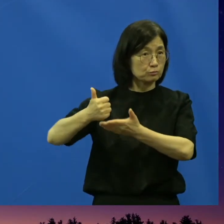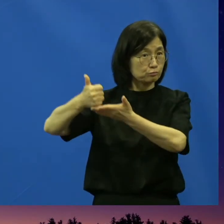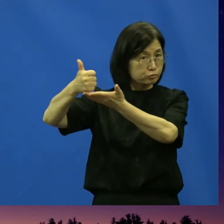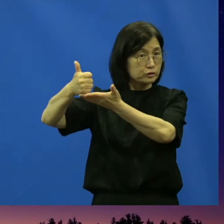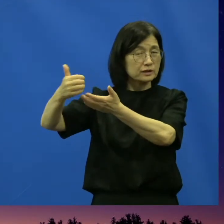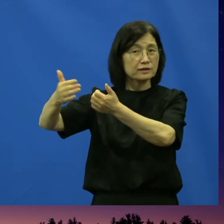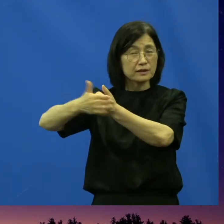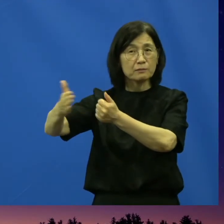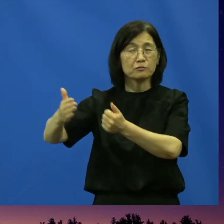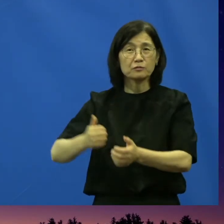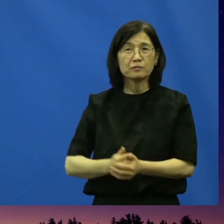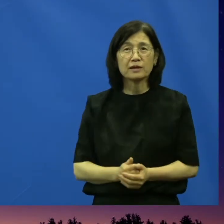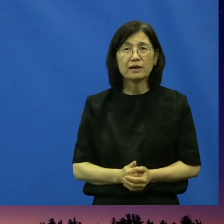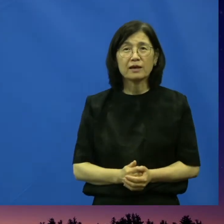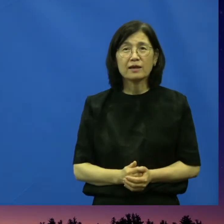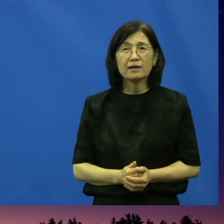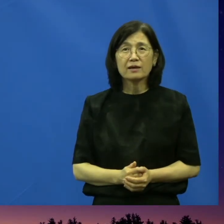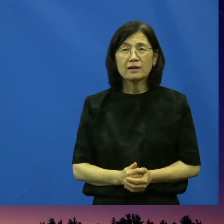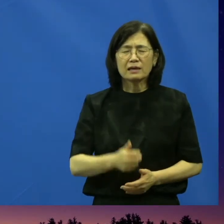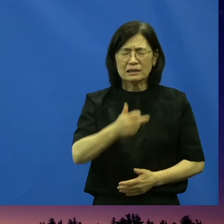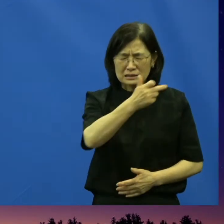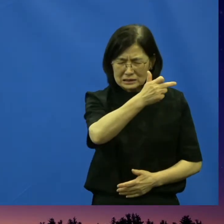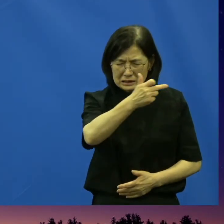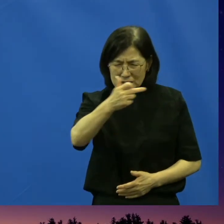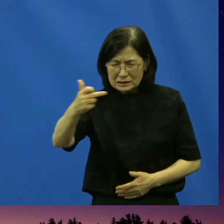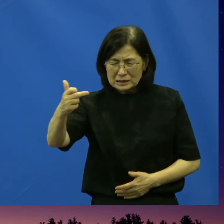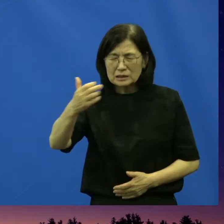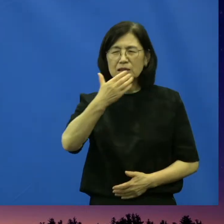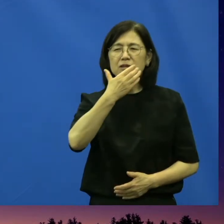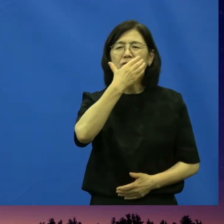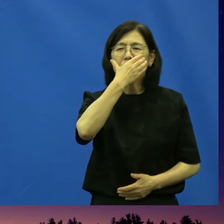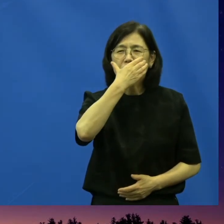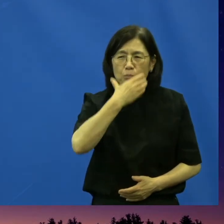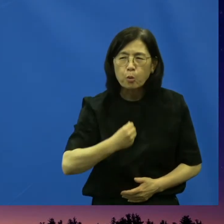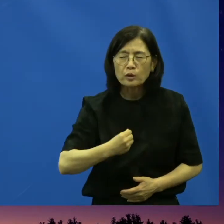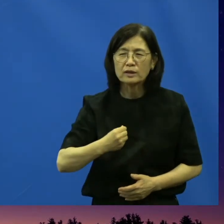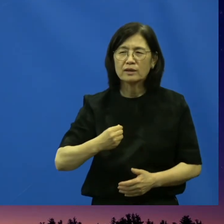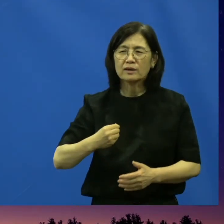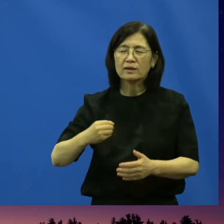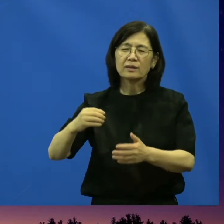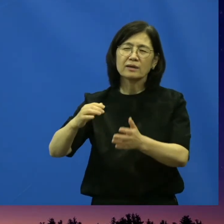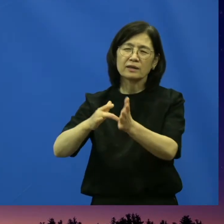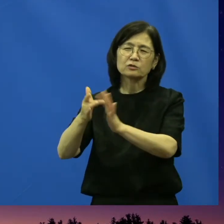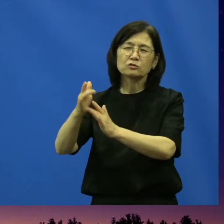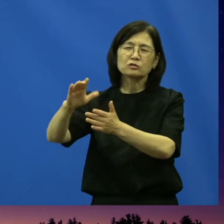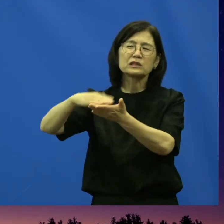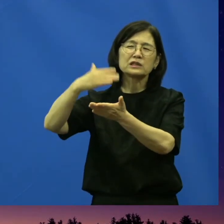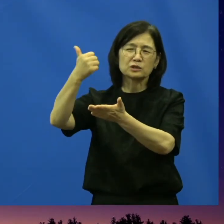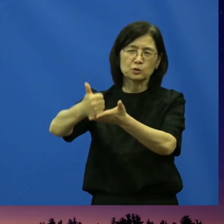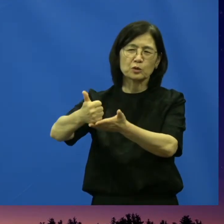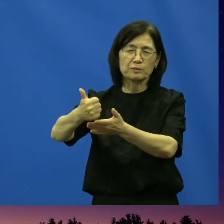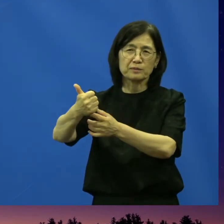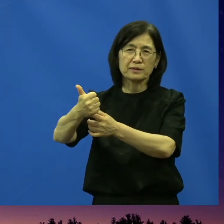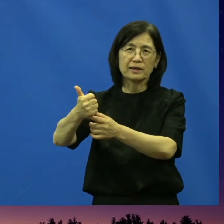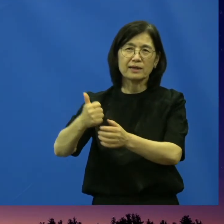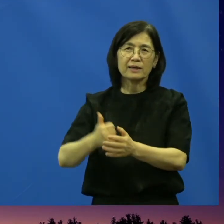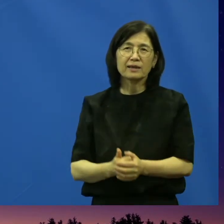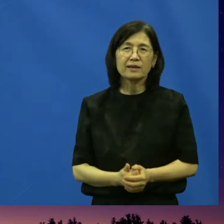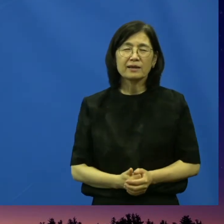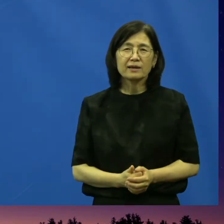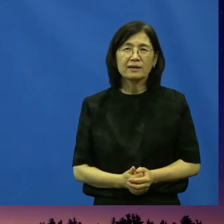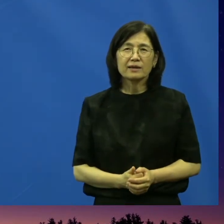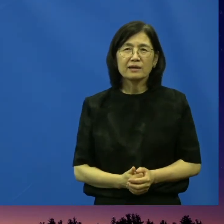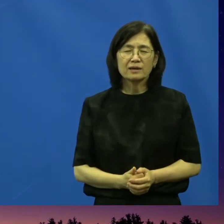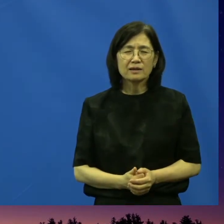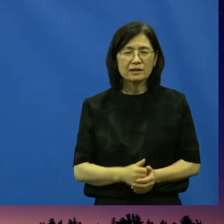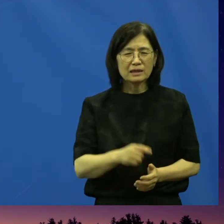우리는 알고 있어요. 이게 얼마나 큰 복인가. 피할 길을 알고 있는 거예요, 여러분. 사람들이 오늘 이 세상으로 사람들이 문제가